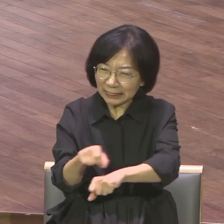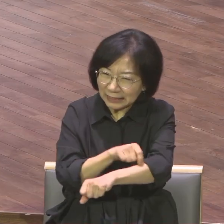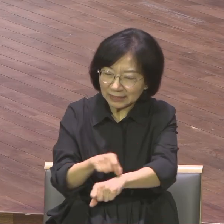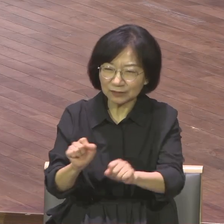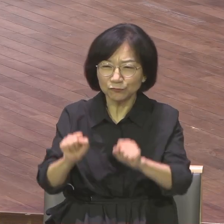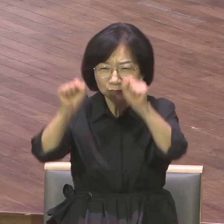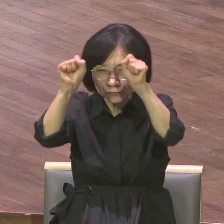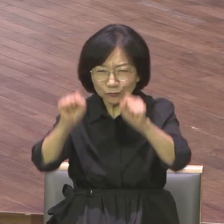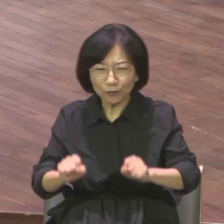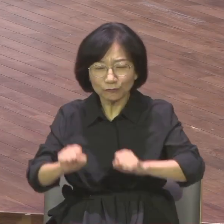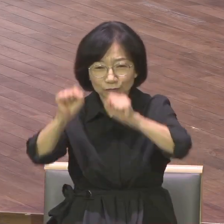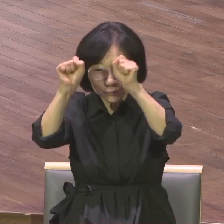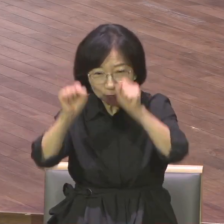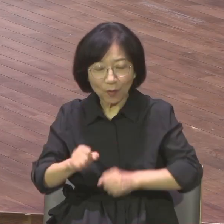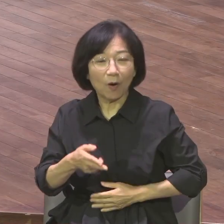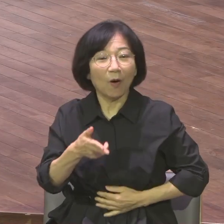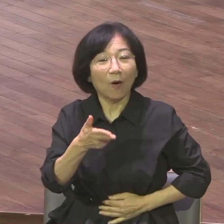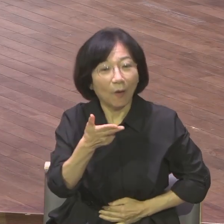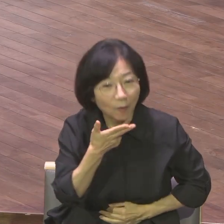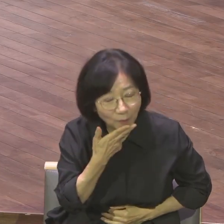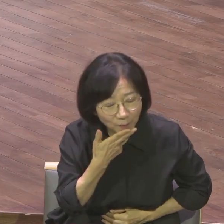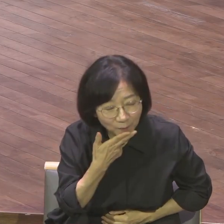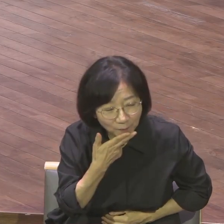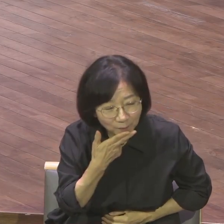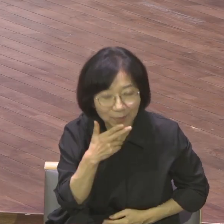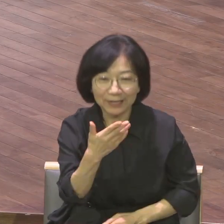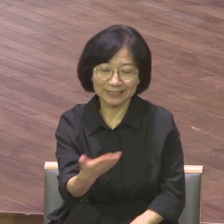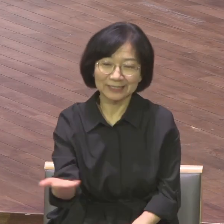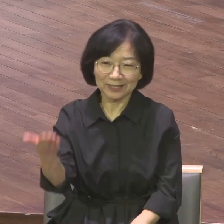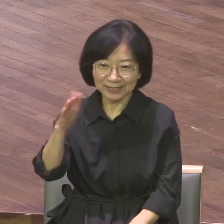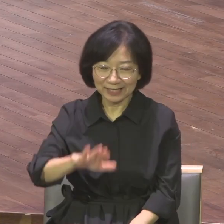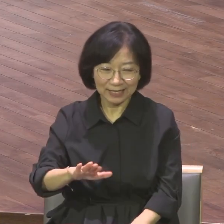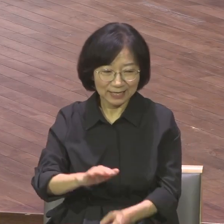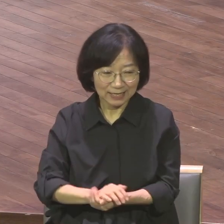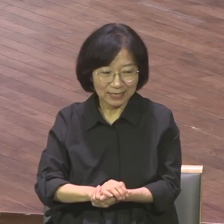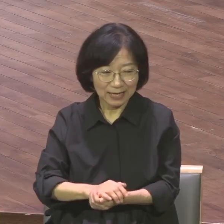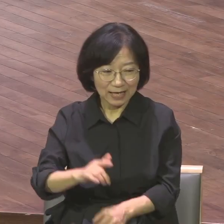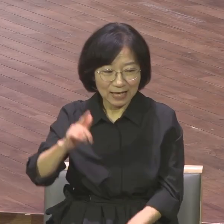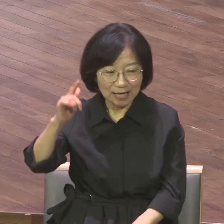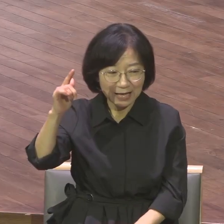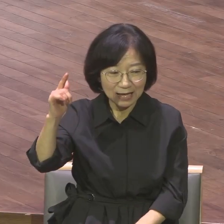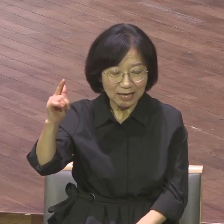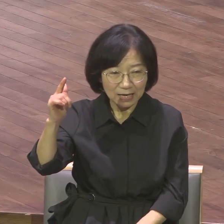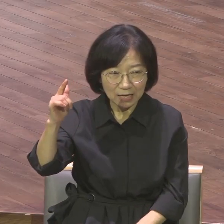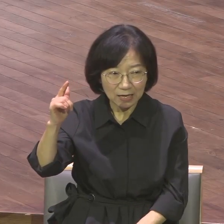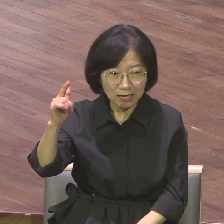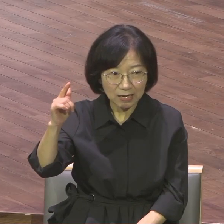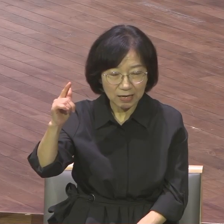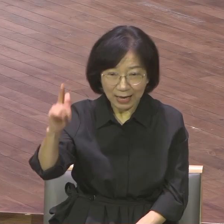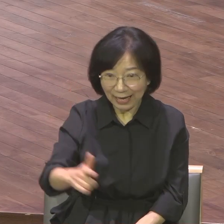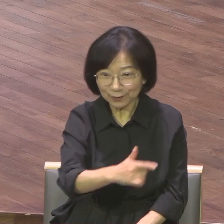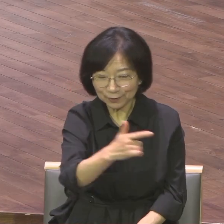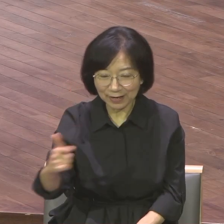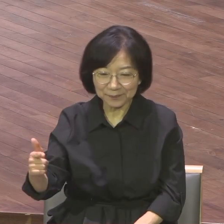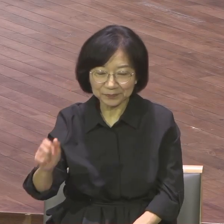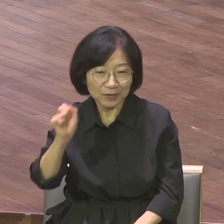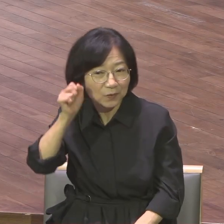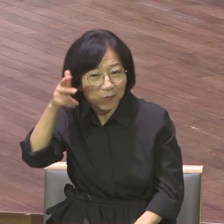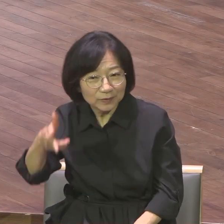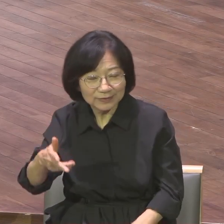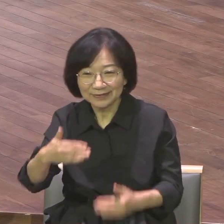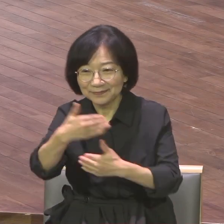않지만은 운동을 안 하는데 하루 평균 15개 호텔 방을 청소하는